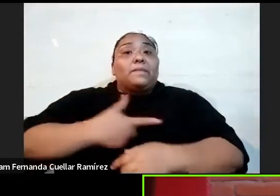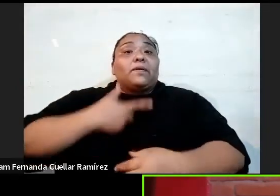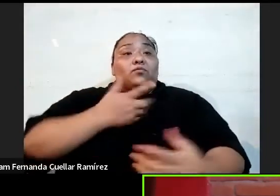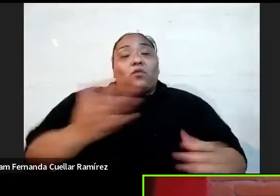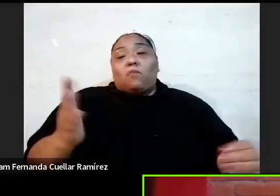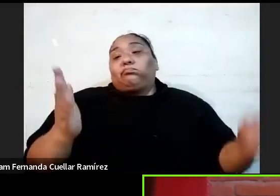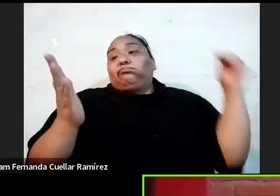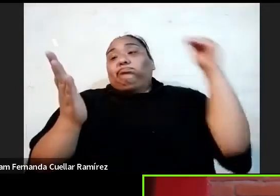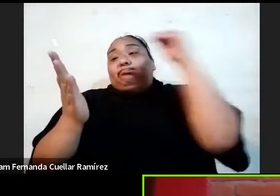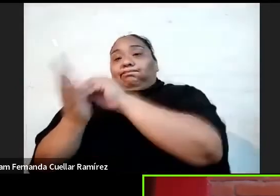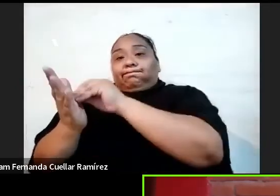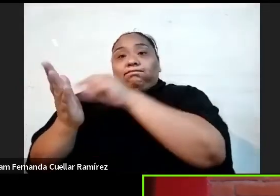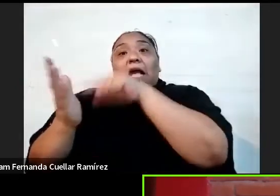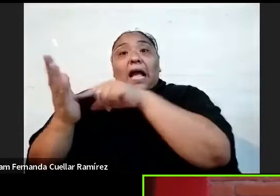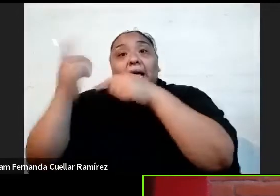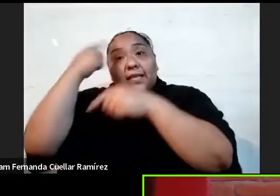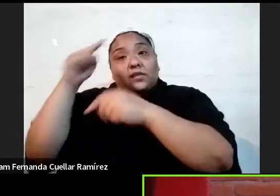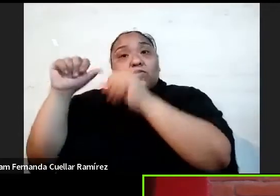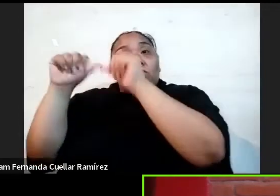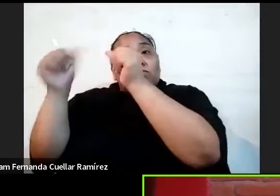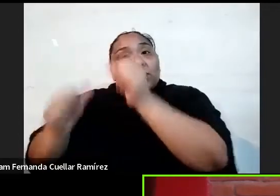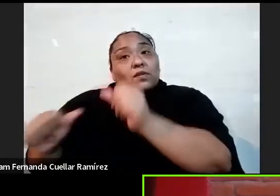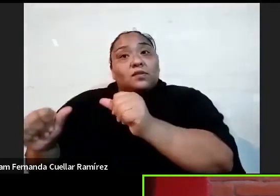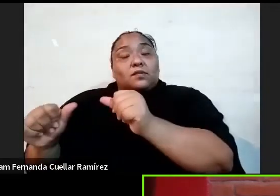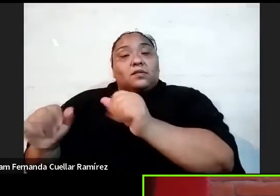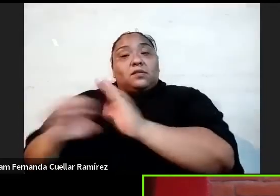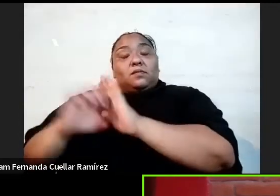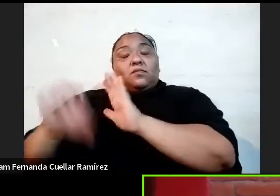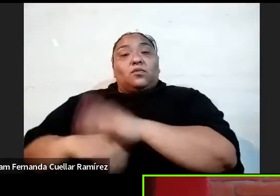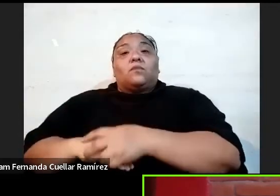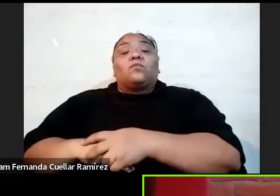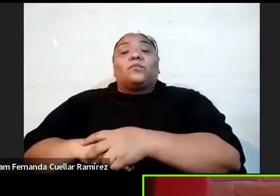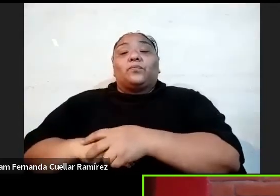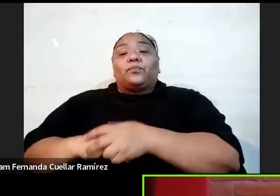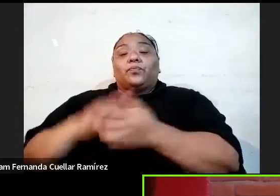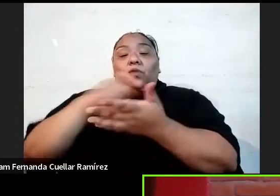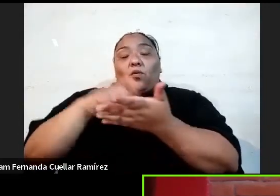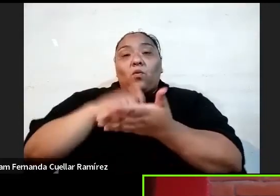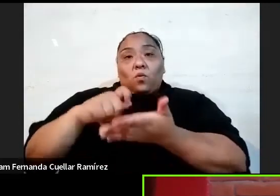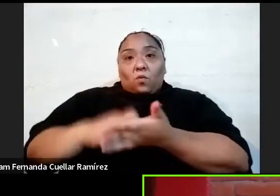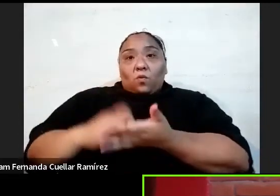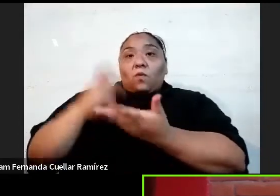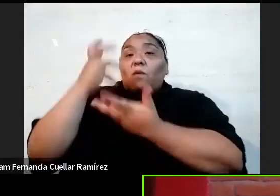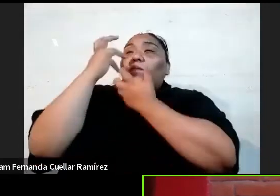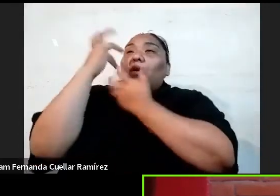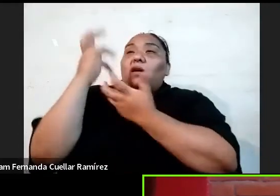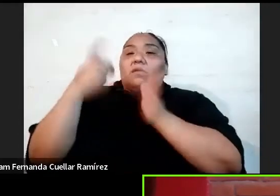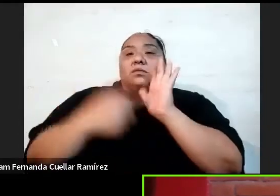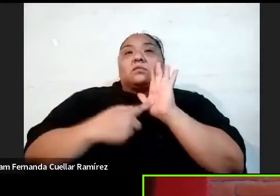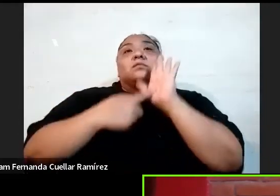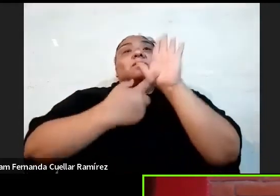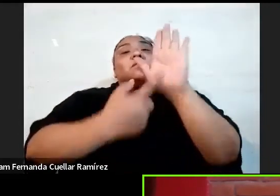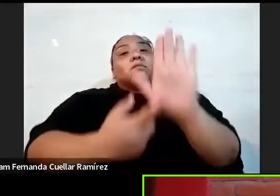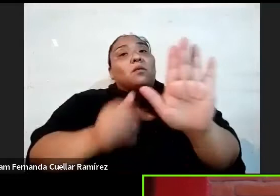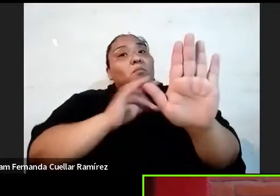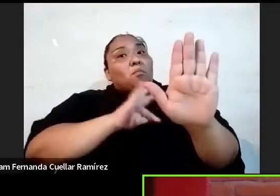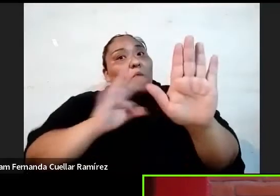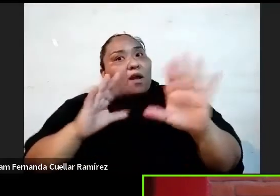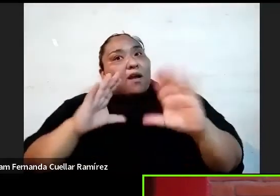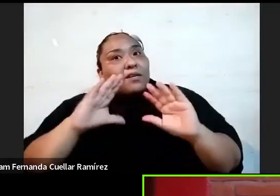que con los textos, por ejemplo, poéticos, puedes enseñarle, como